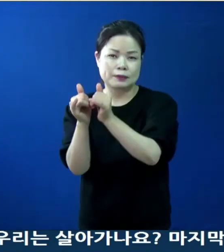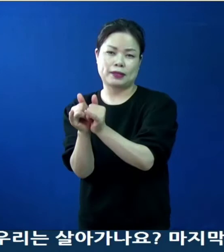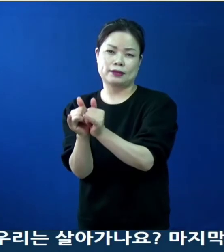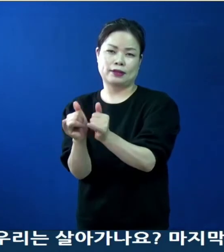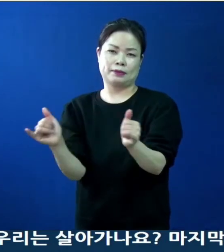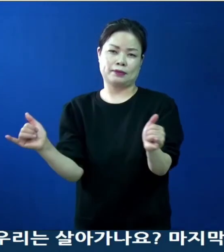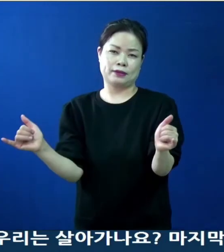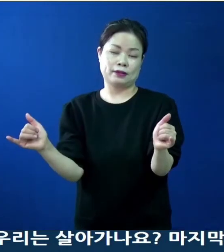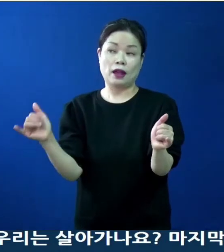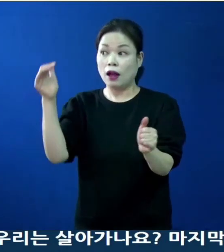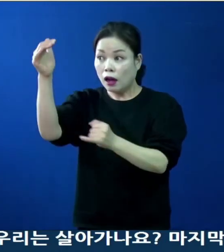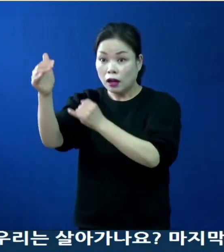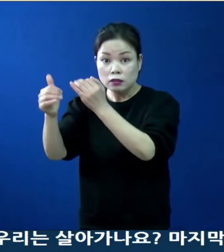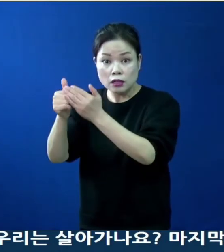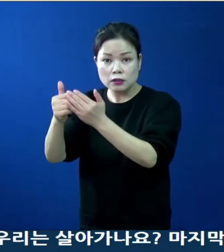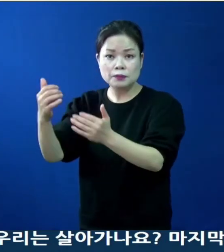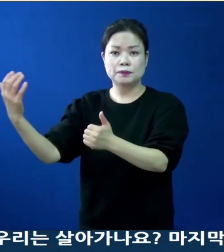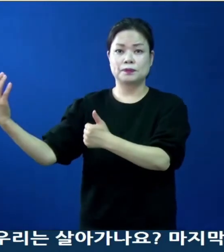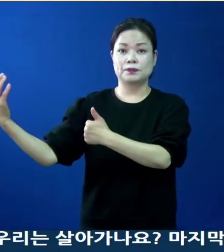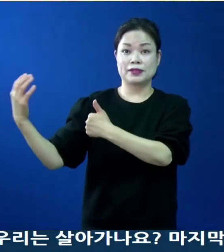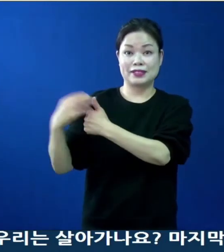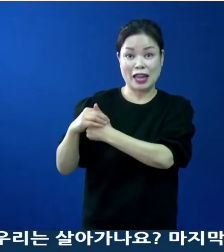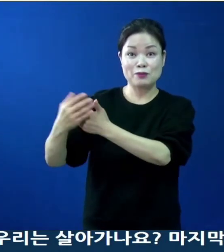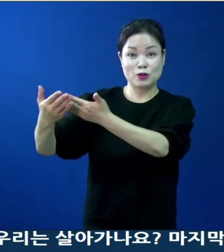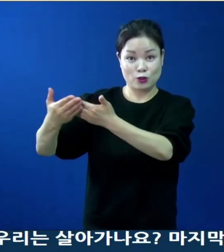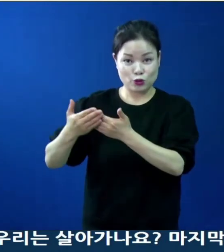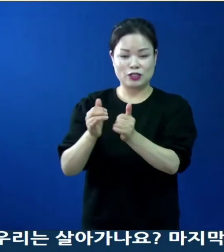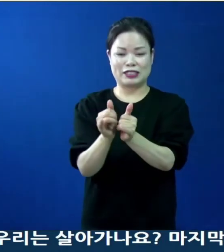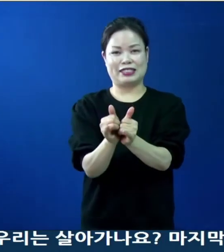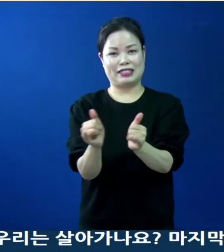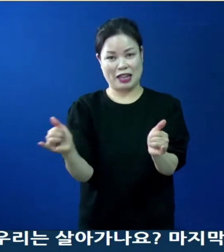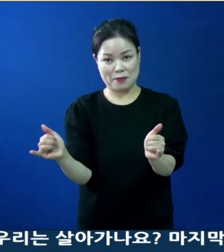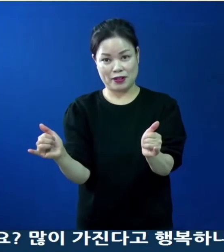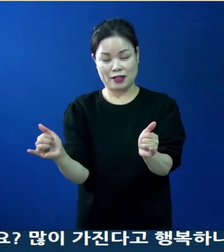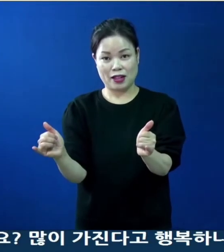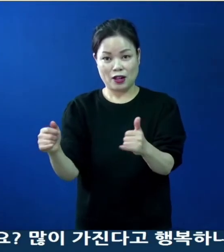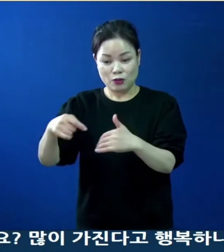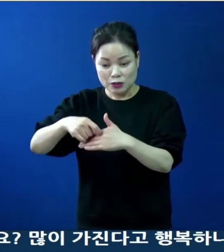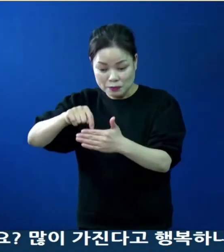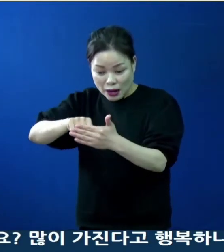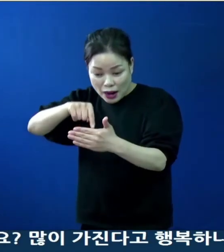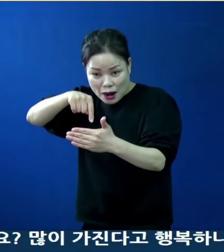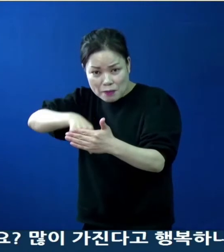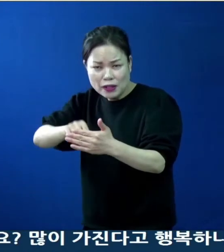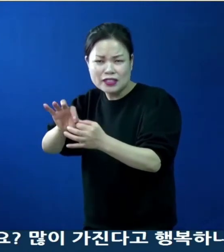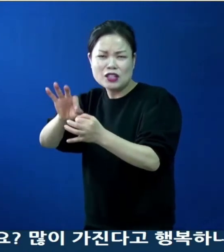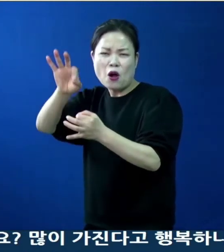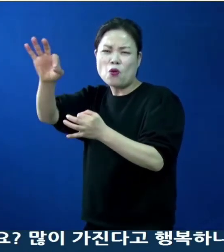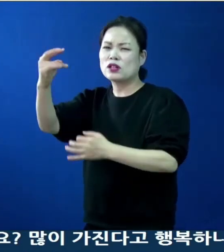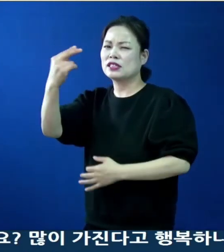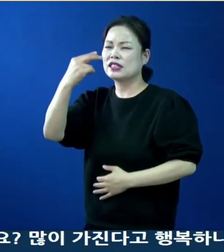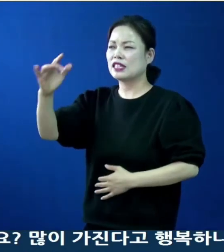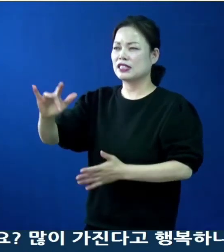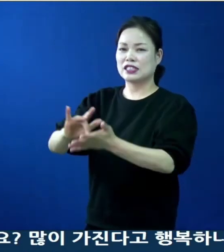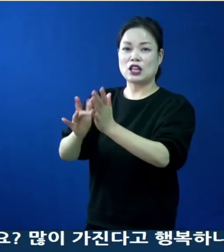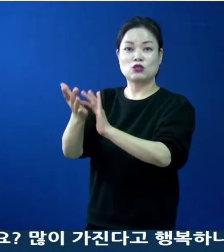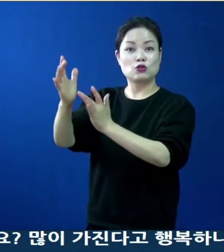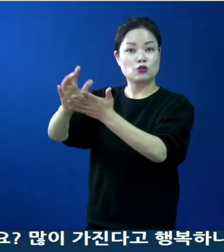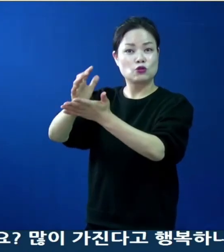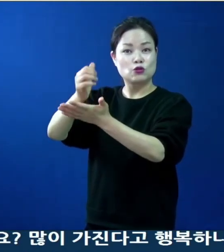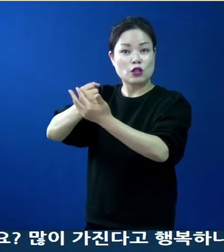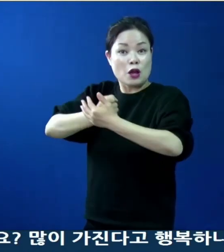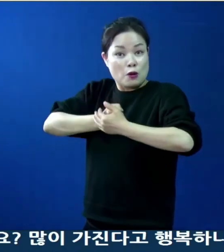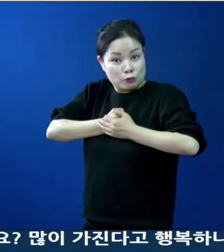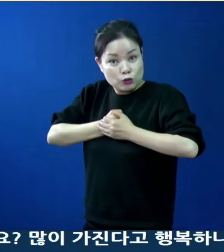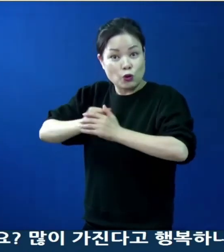사람입니다. 하나님이 책임져 주시는 사람입니다. 우리 가슴 안에 영원한 생명이신 예수 그리스도를